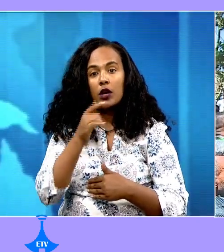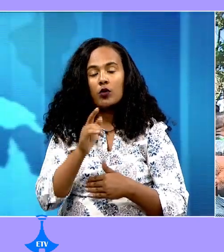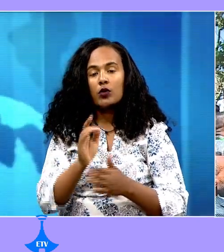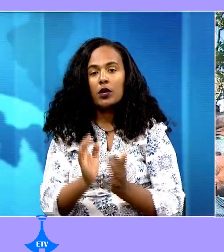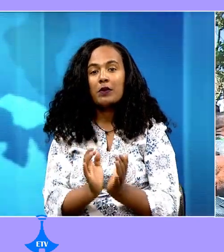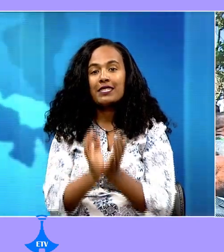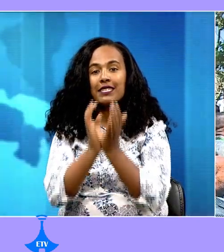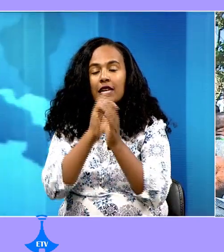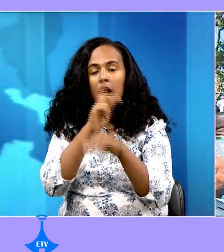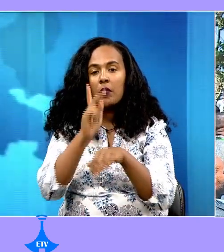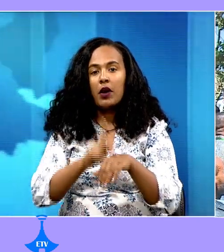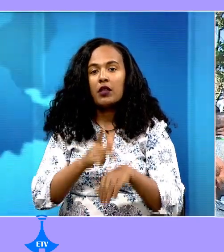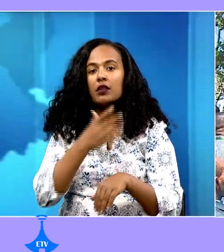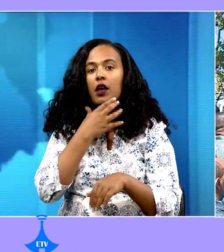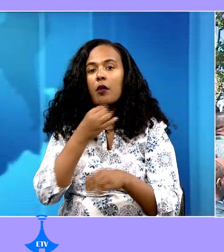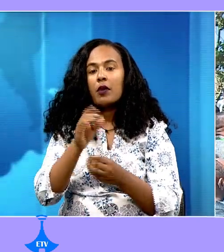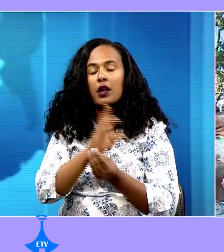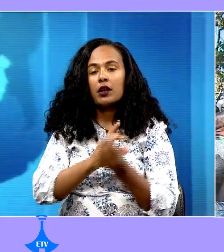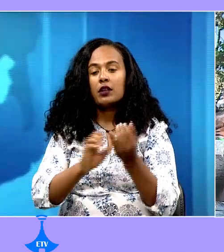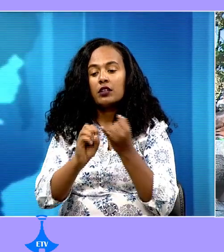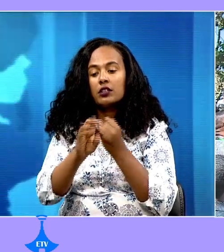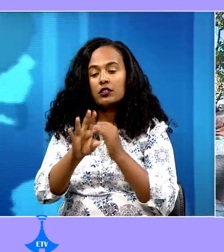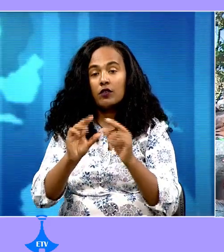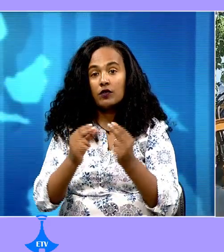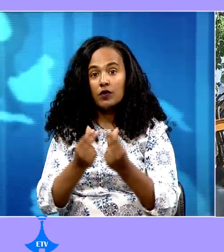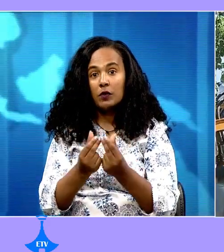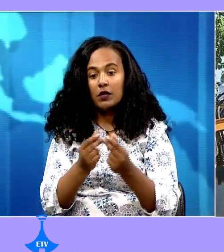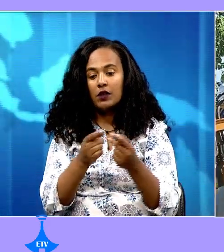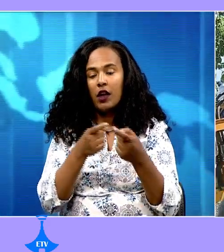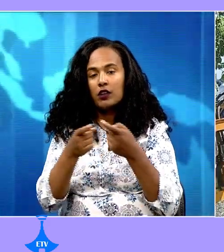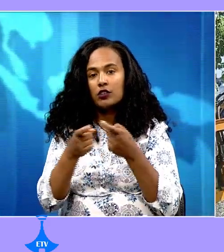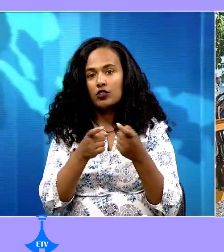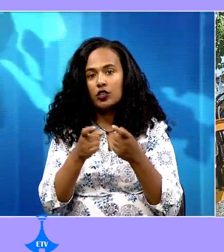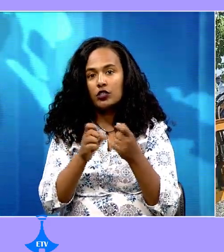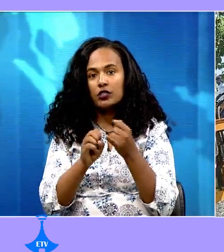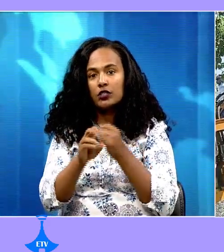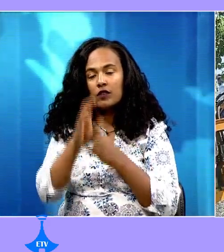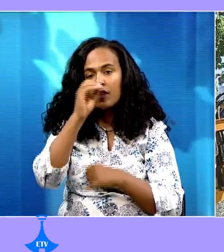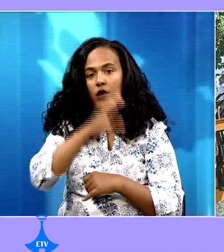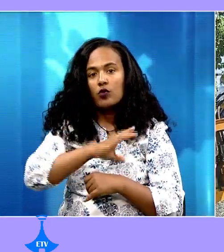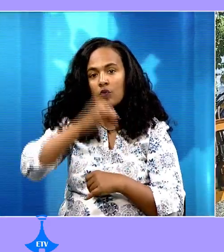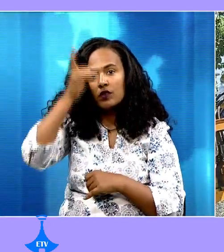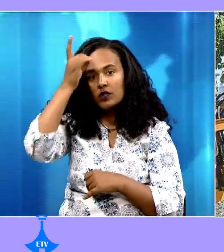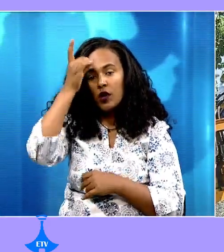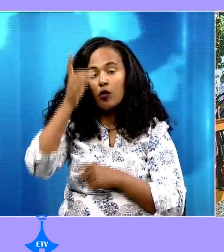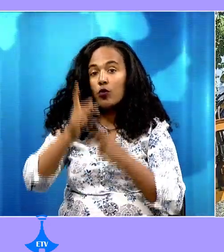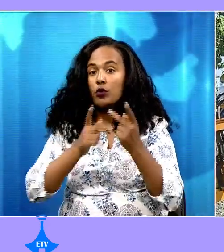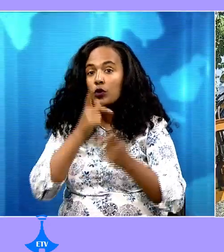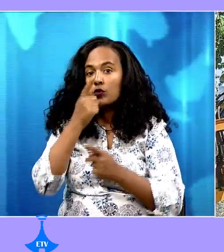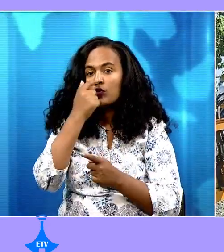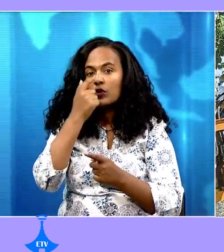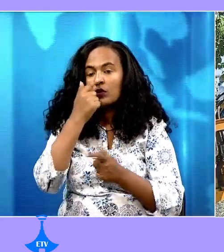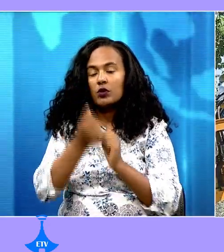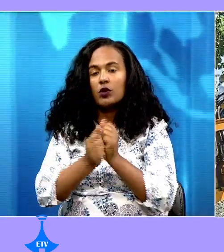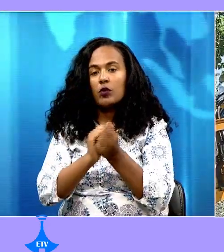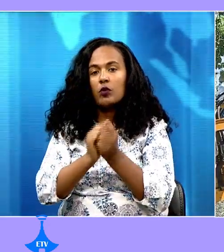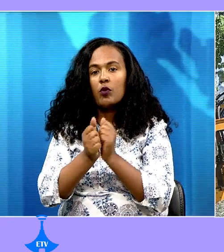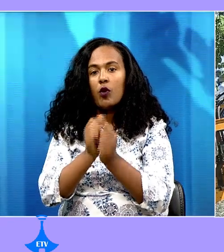የብልጽግና ፓርቲ የአማራ ክልል ቅርንጫፍ ጽህፈት ቤት የአደረጃጀት ዘርፍ ኃላፊ አቶ ፍሳ ደሳለኝ ጉብኝቱ ልምድ